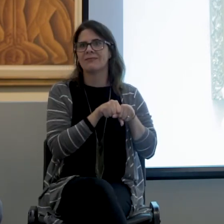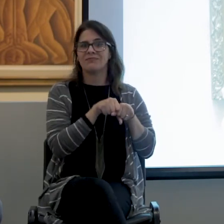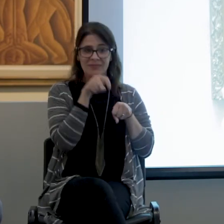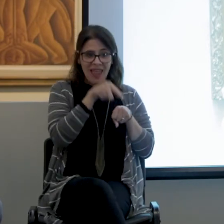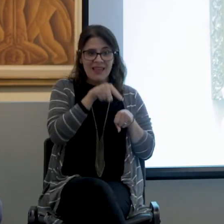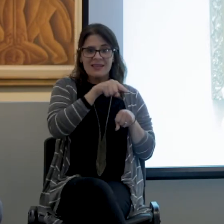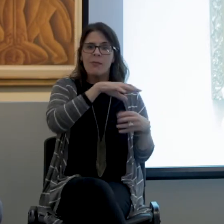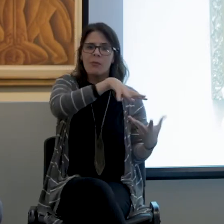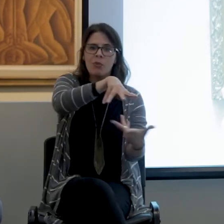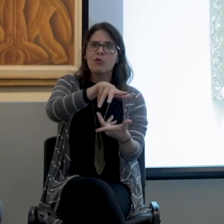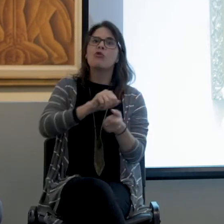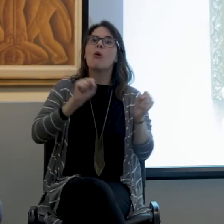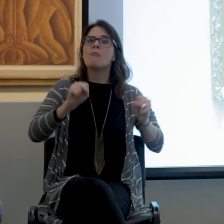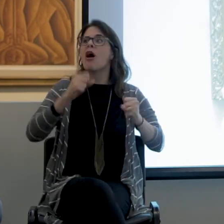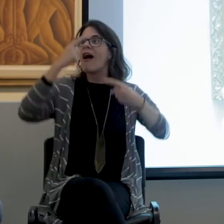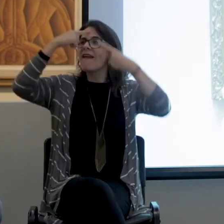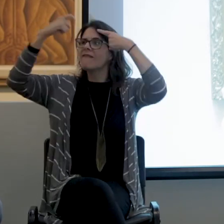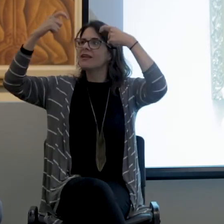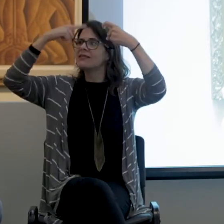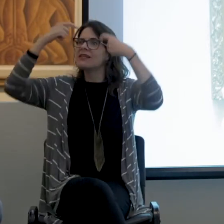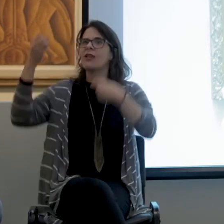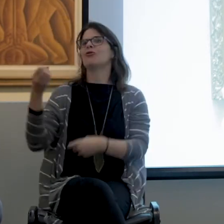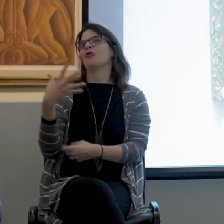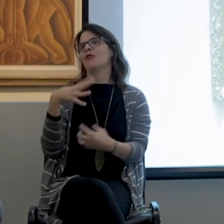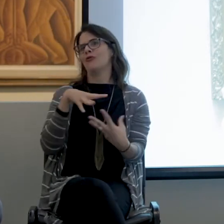a se reinventar e a inventar um mundo novo.